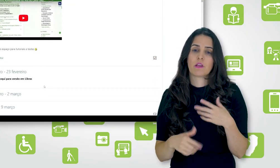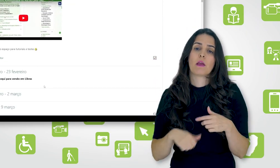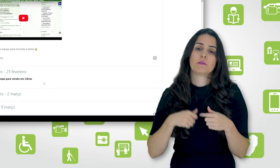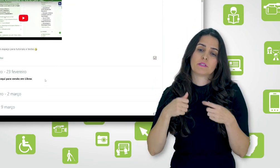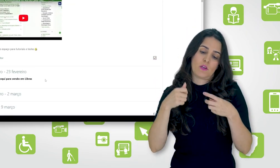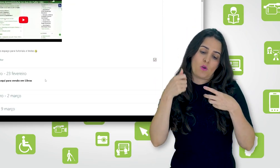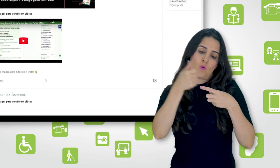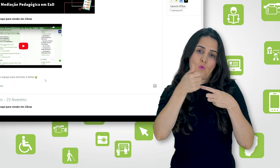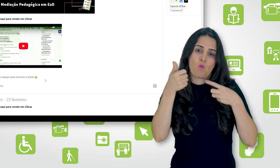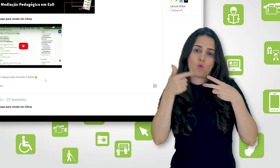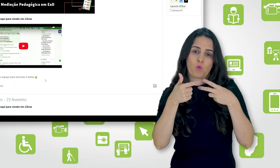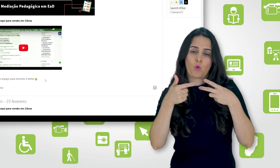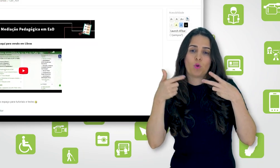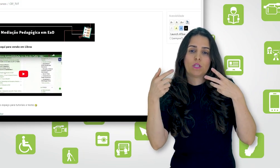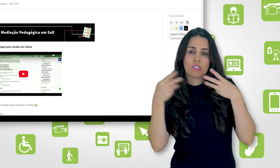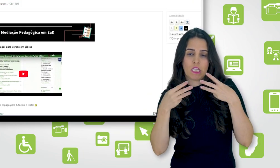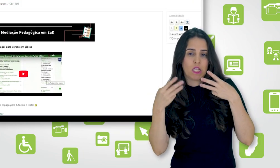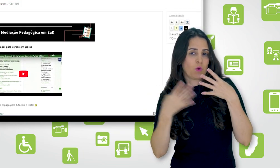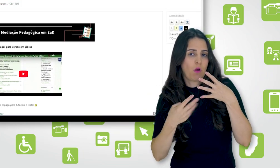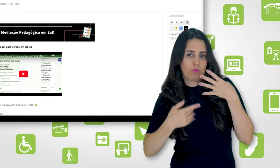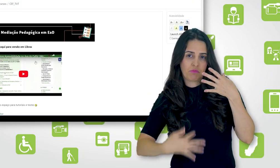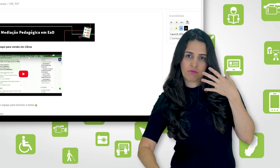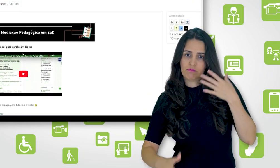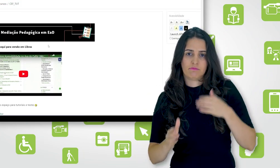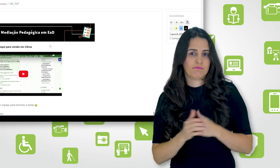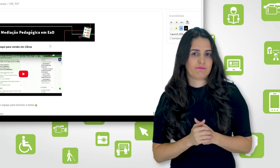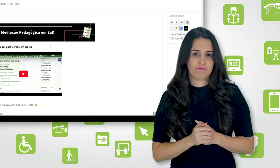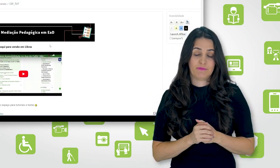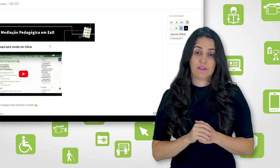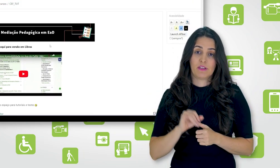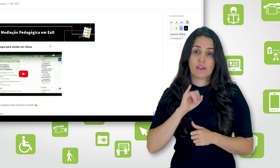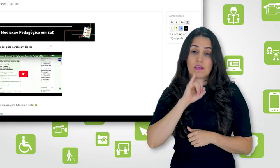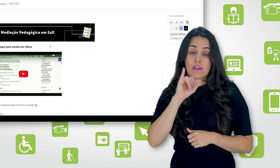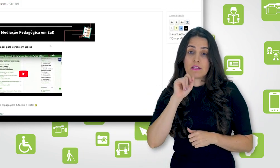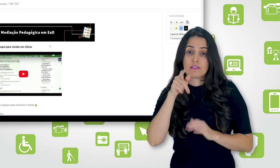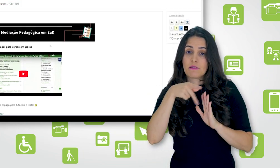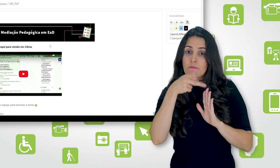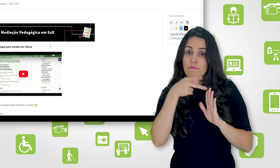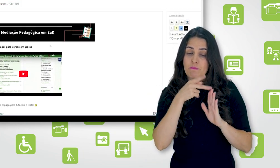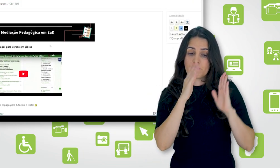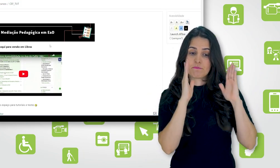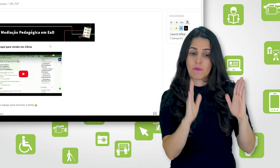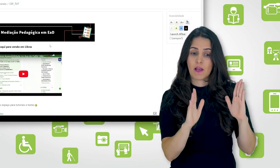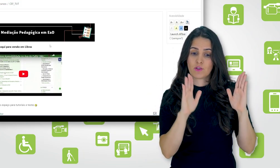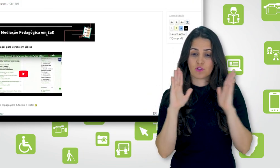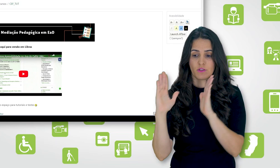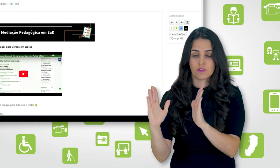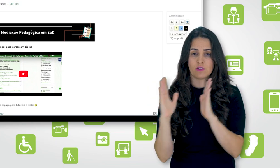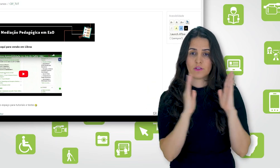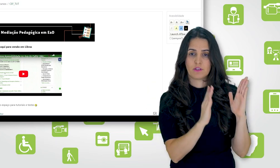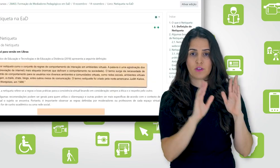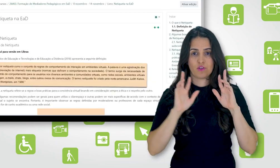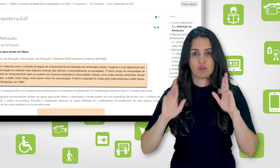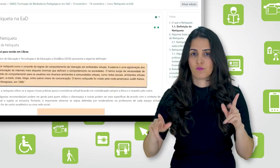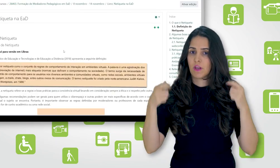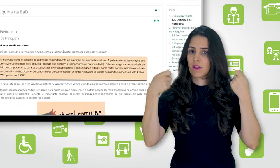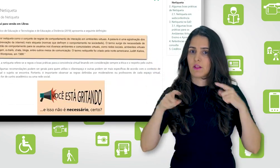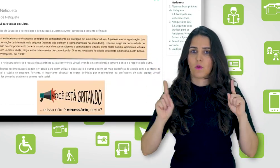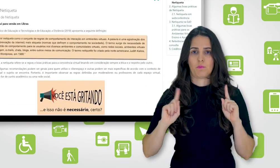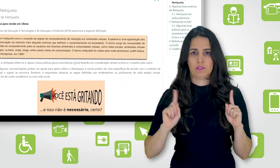quatro e assim por diante quando se tratam de páginas diferentes não é necessário como por exemplo